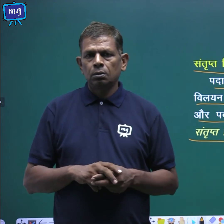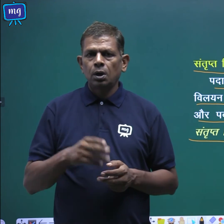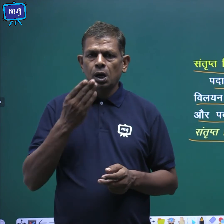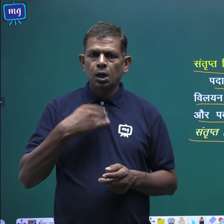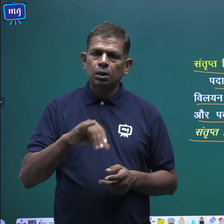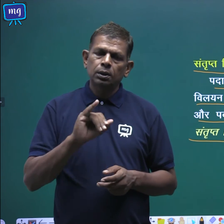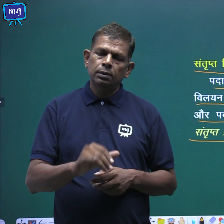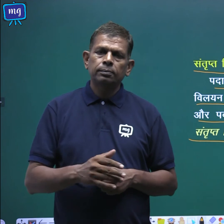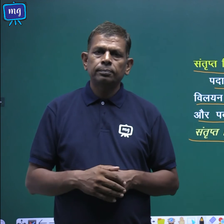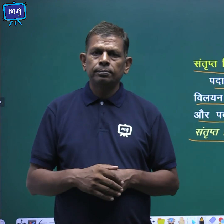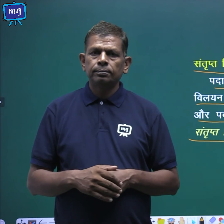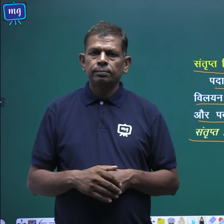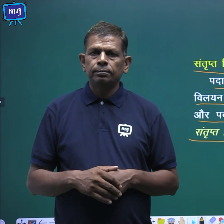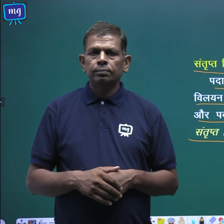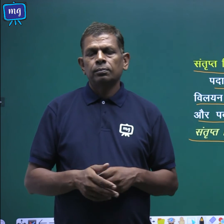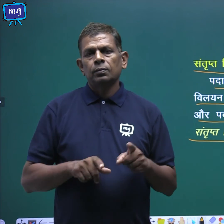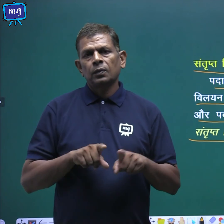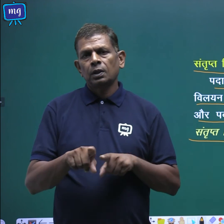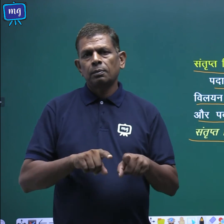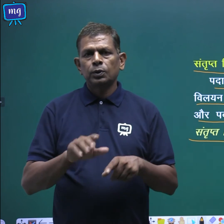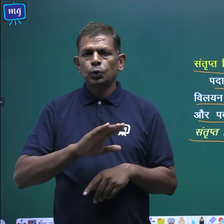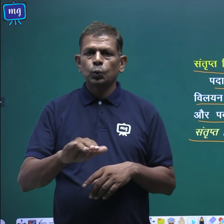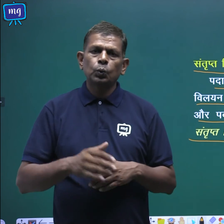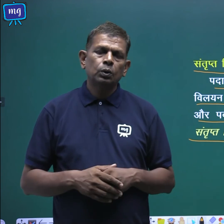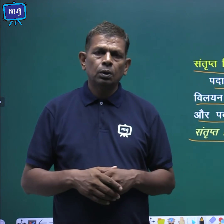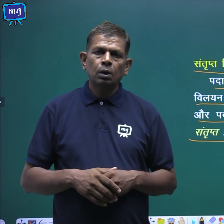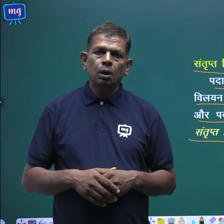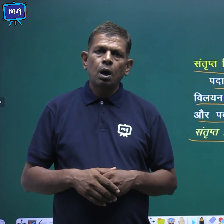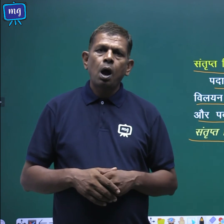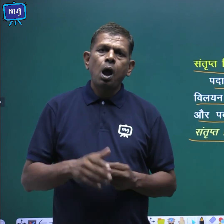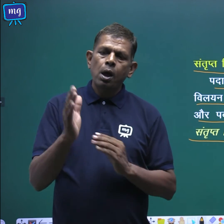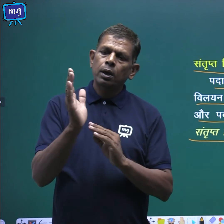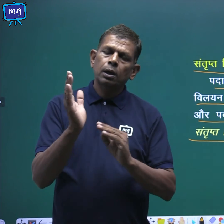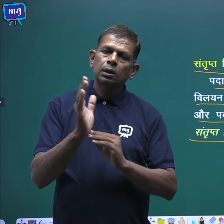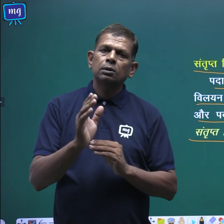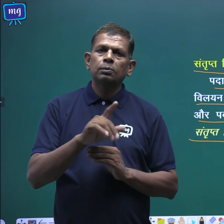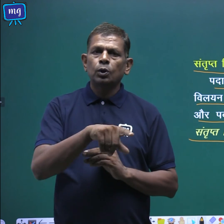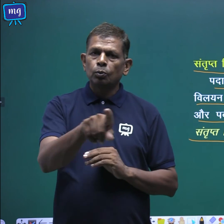कहलाता है। जैसे बच्चों, गिलास में आपने